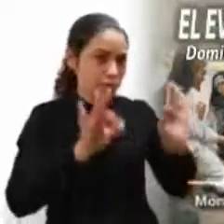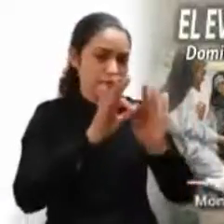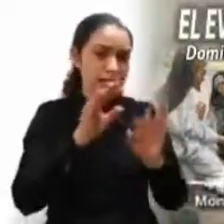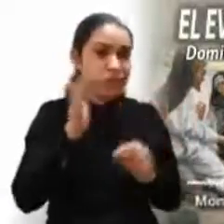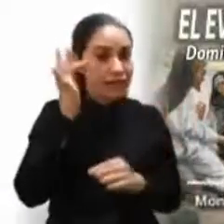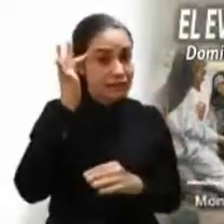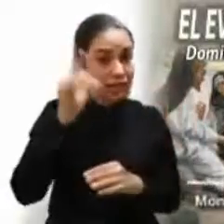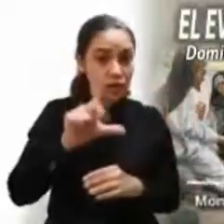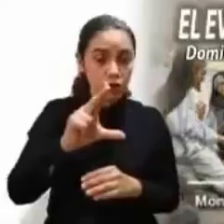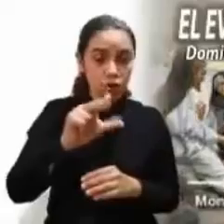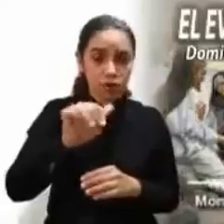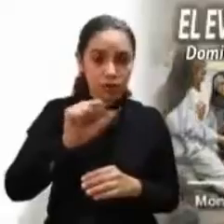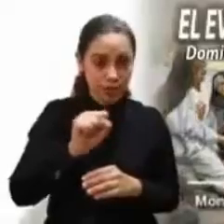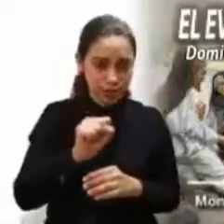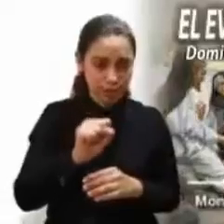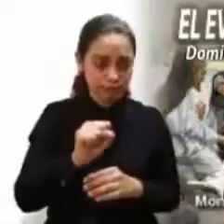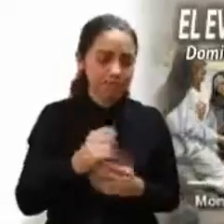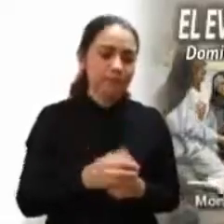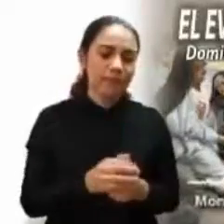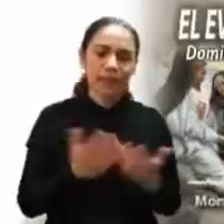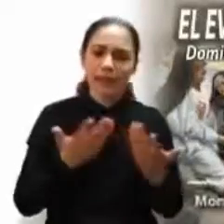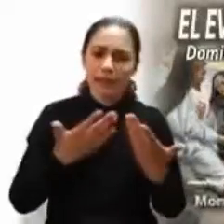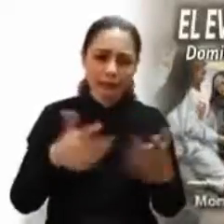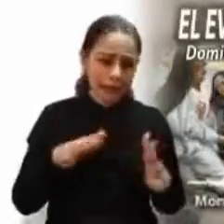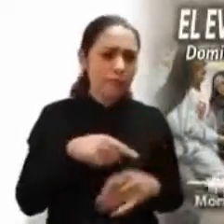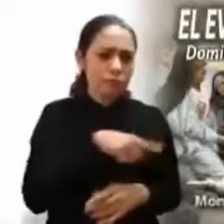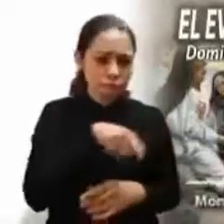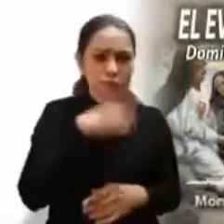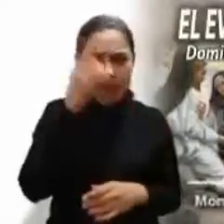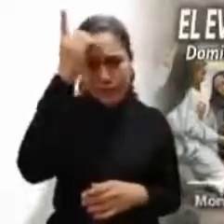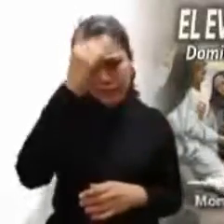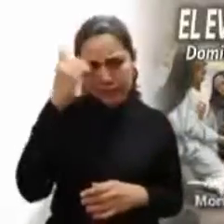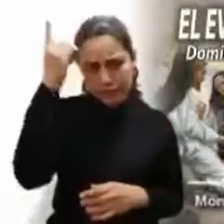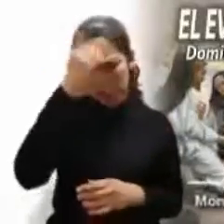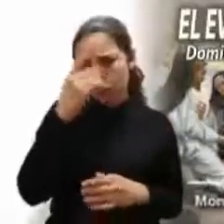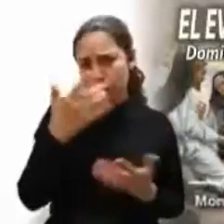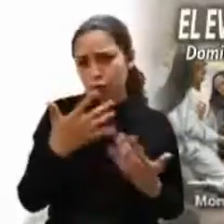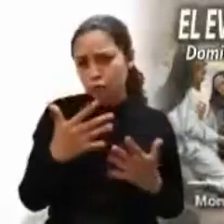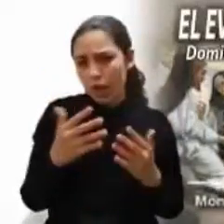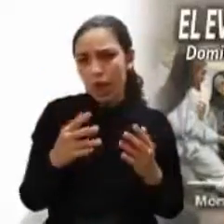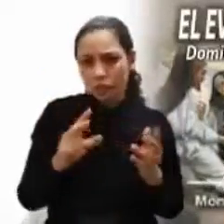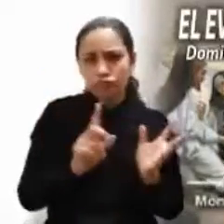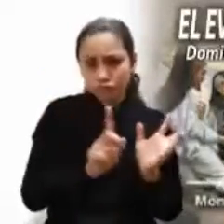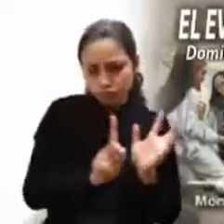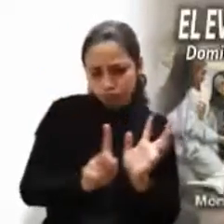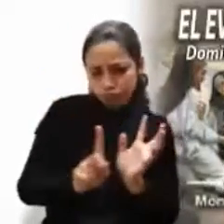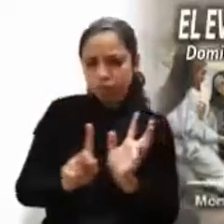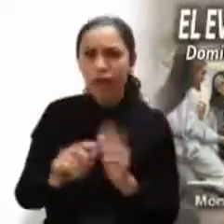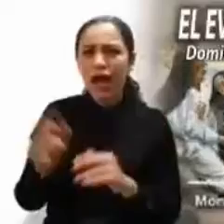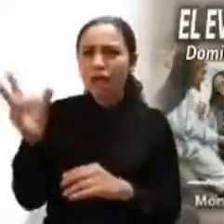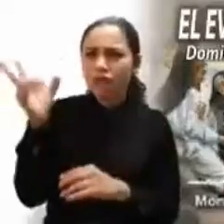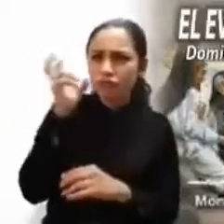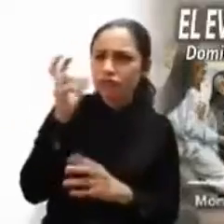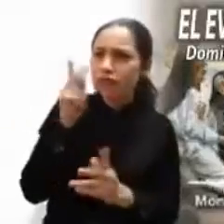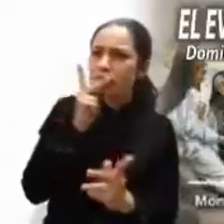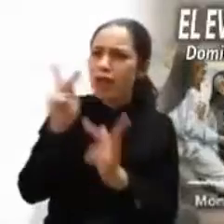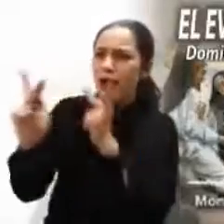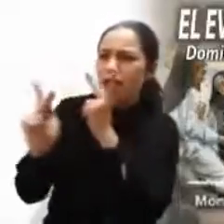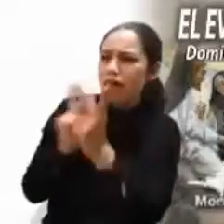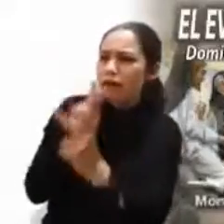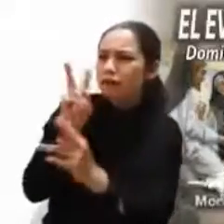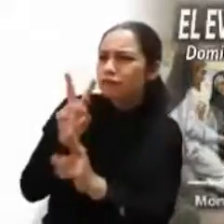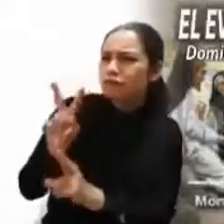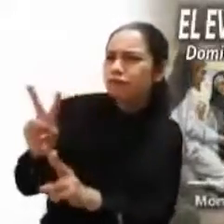prodigios realizados por Jesús, ya han escuchado sus palabras, ya recorren junto a Él el camino